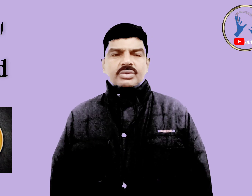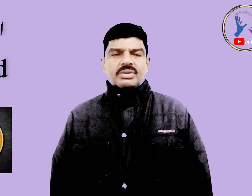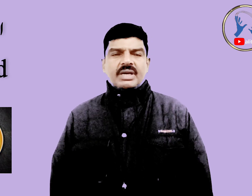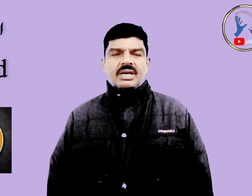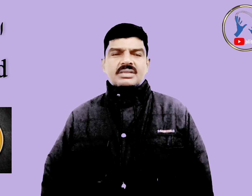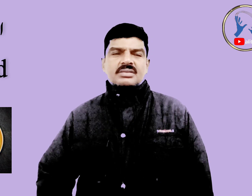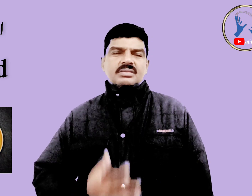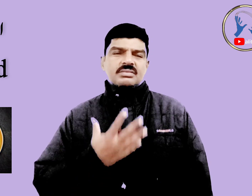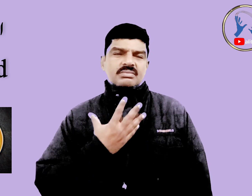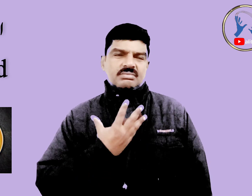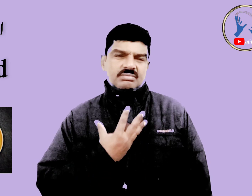उदास।